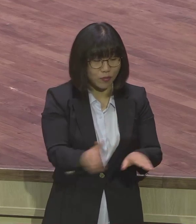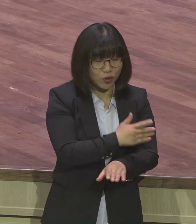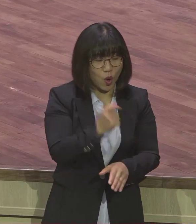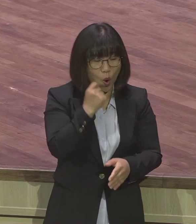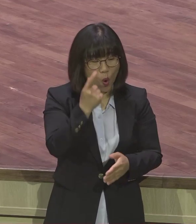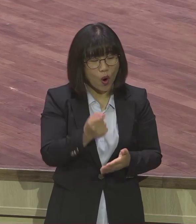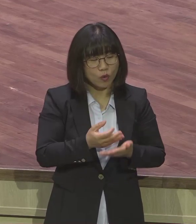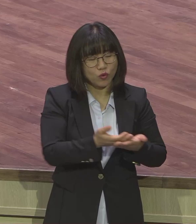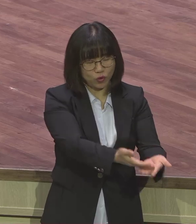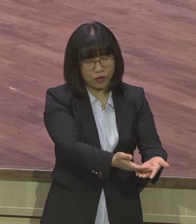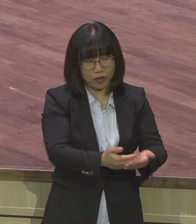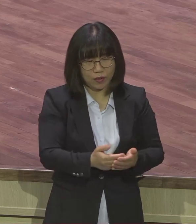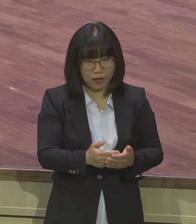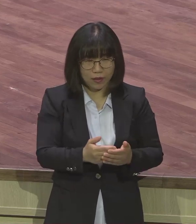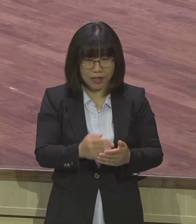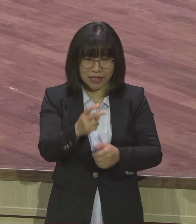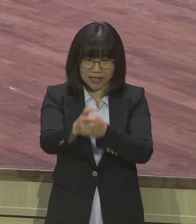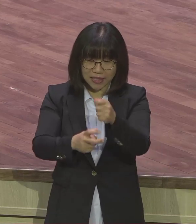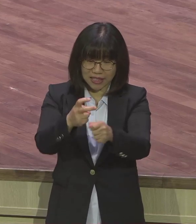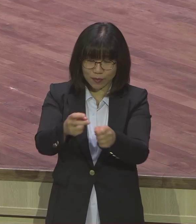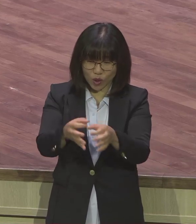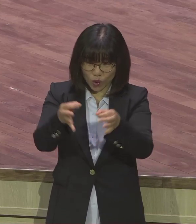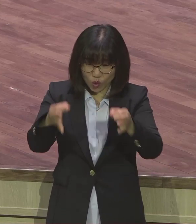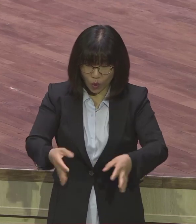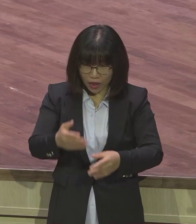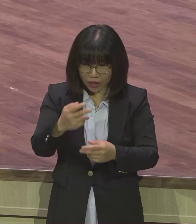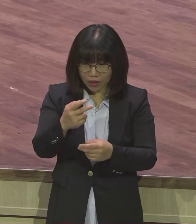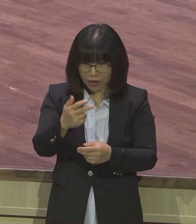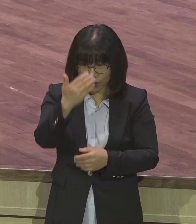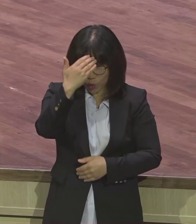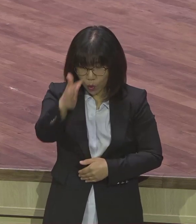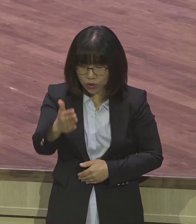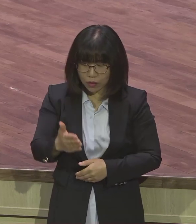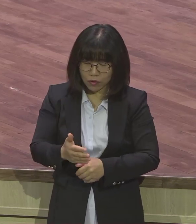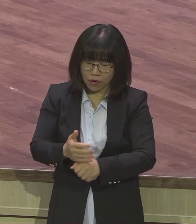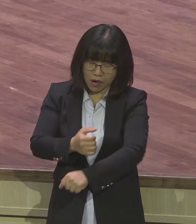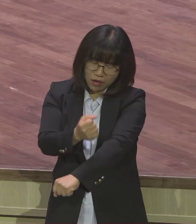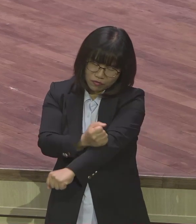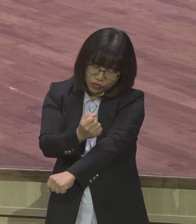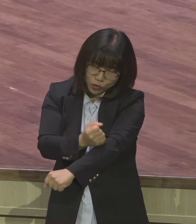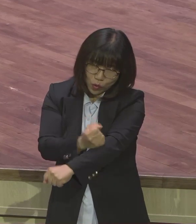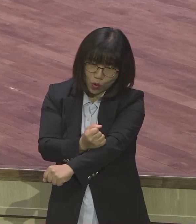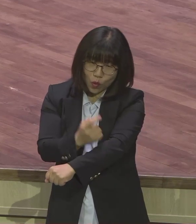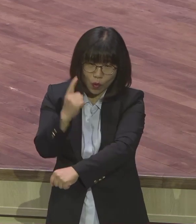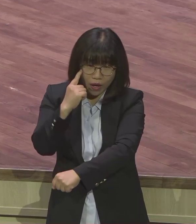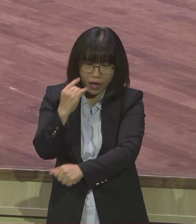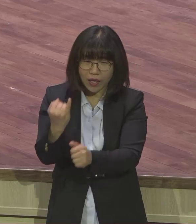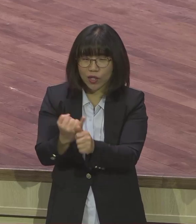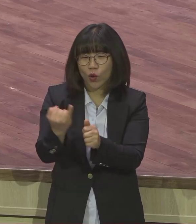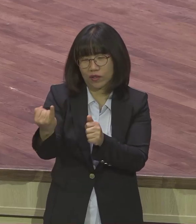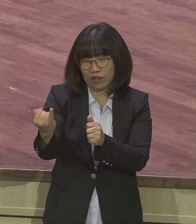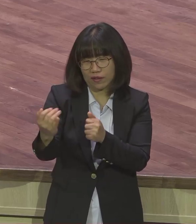20년을 그냥 일한 거요. 20년을 그 라헬 안나 때문에 20년을 다 일한 거요.